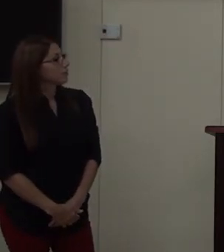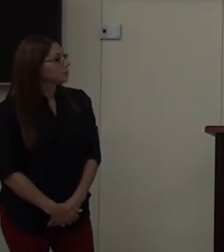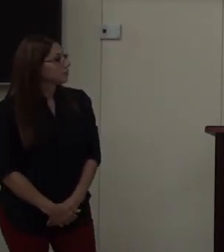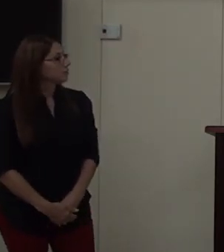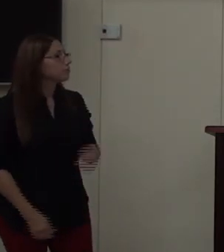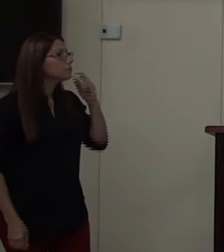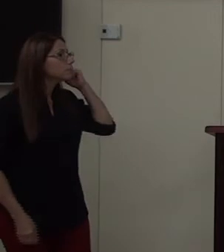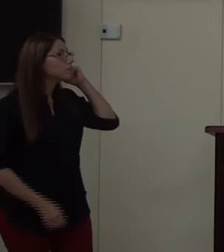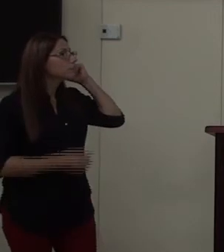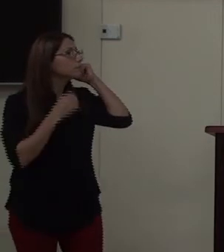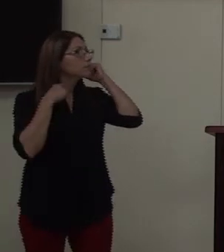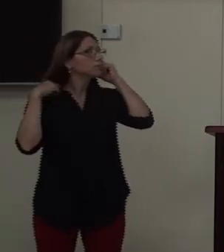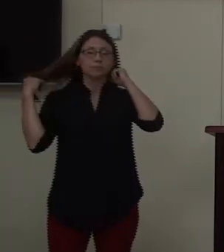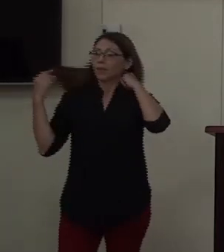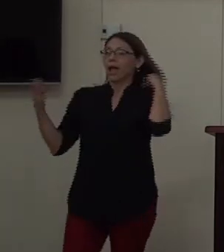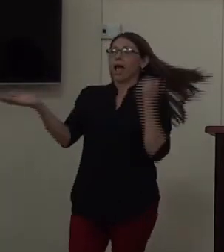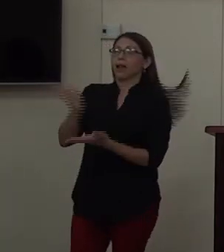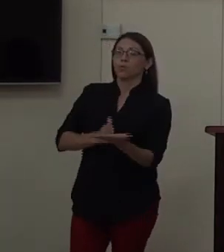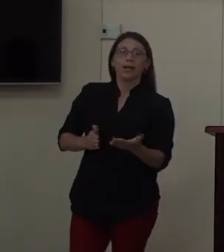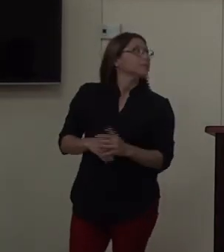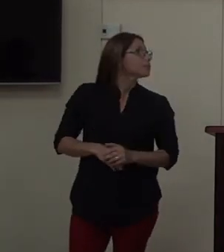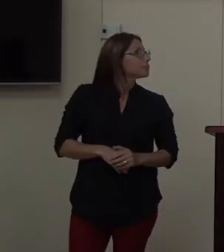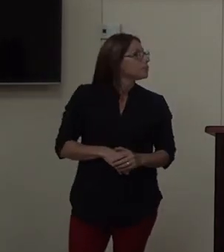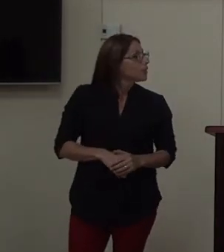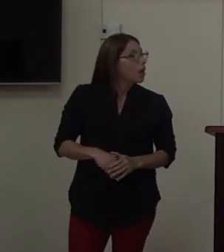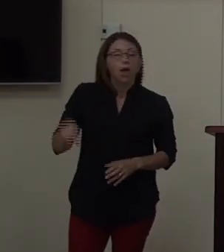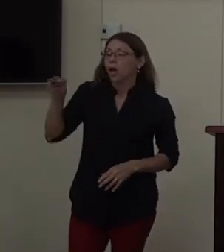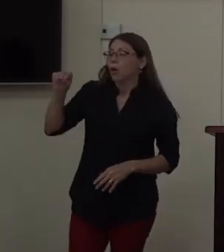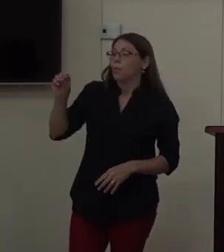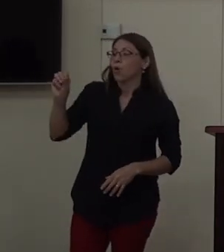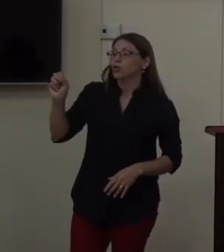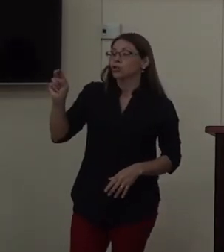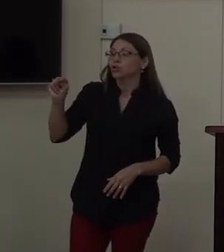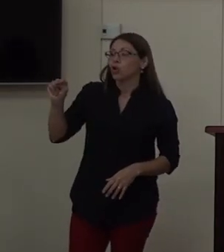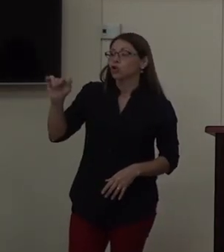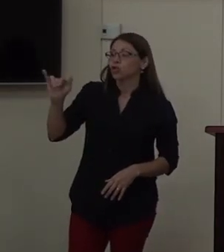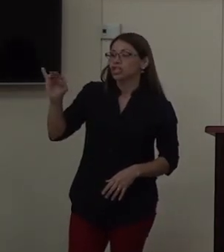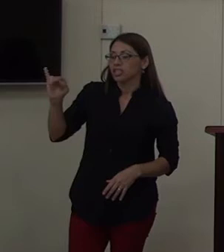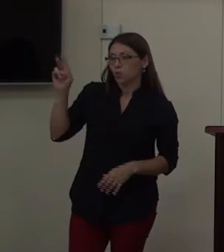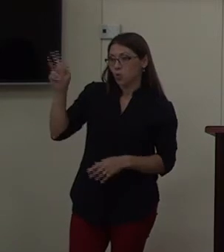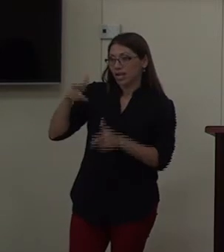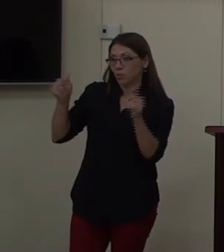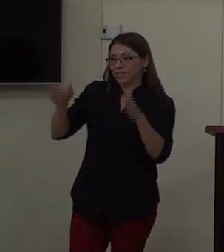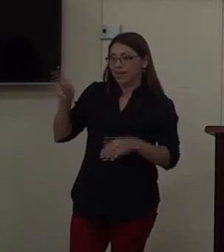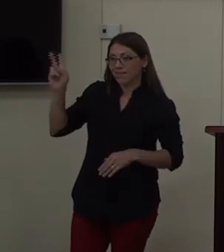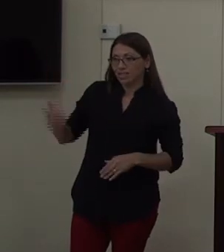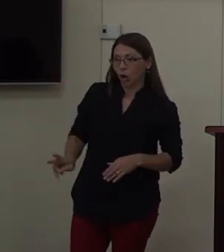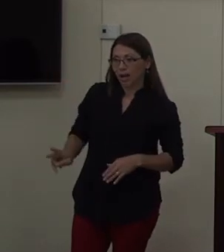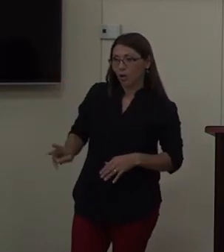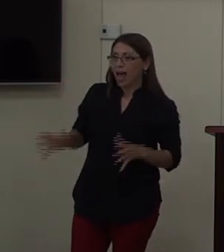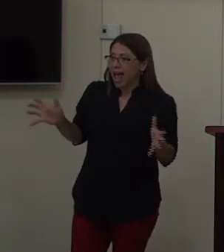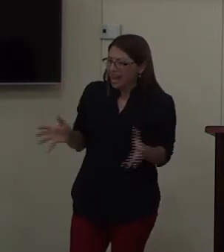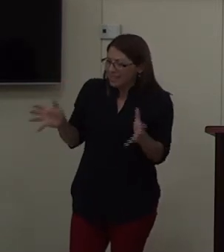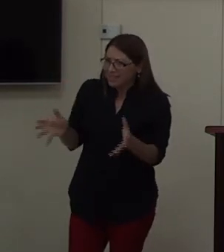Algunas de diferentes ámbitos. Bueno, Mozondi, que es un lingüista venezolano, activista